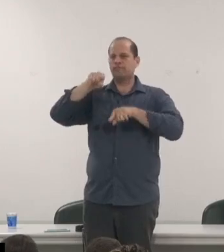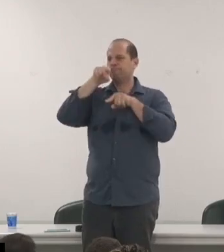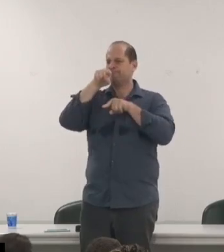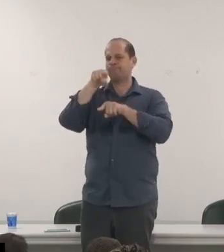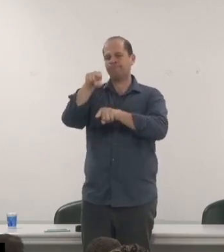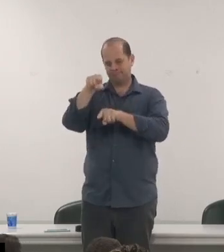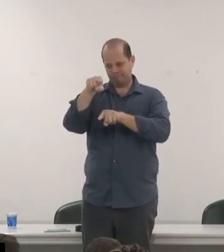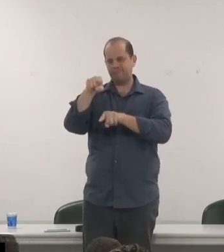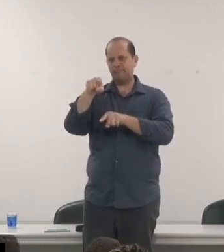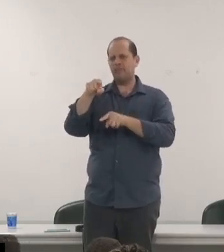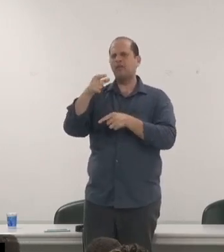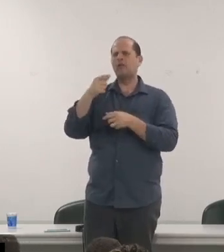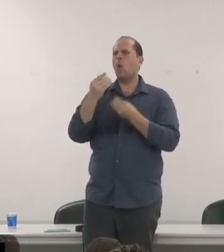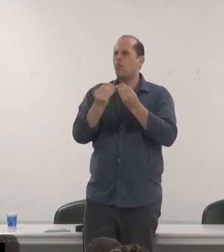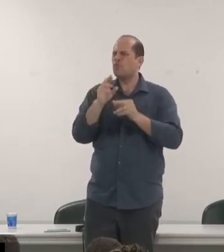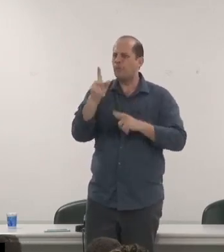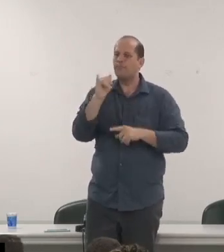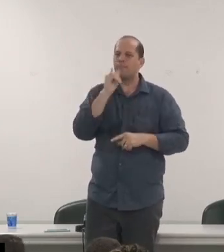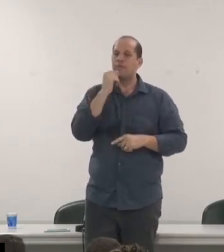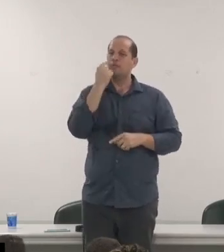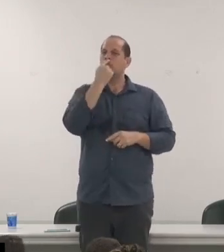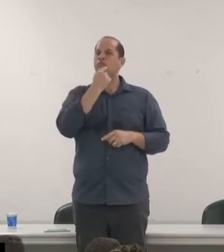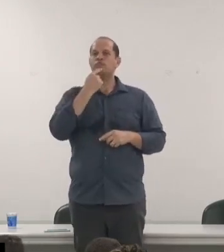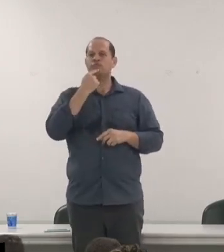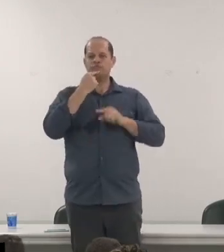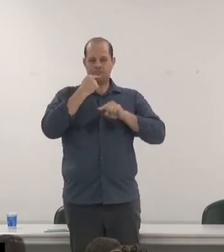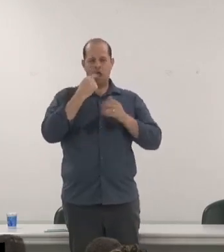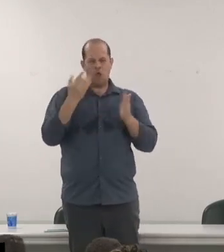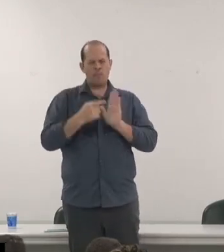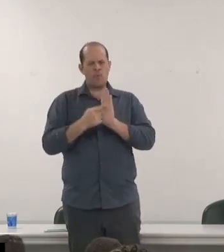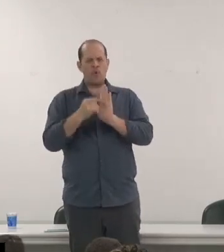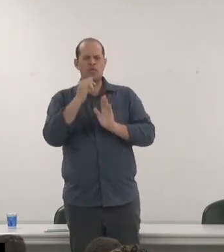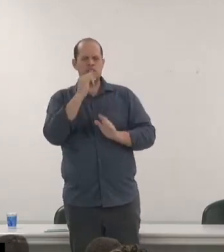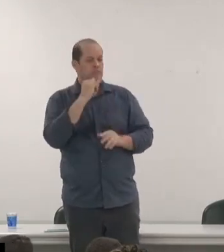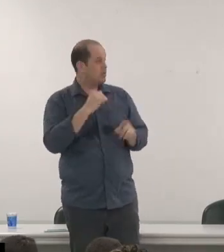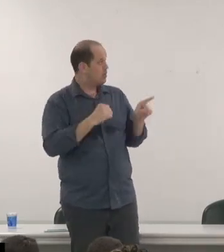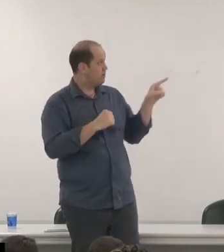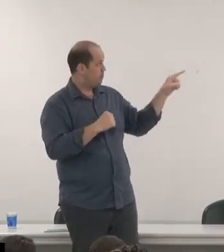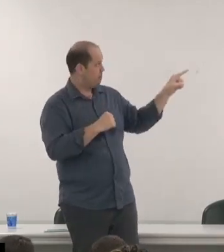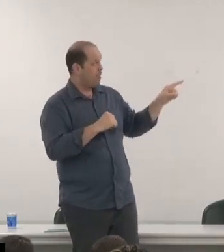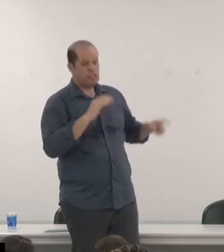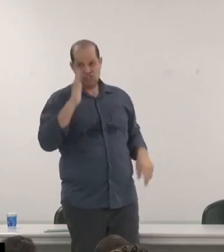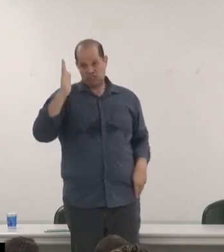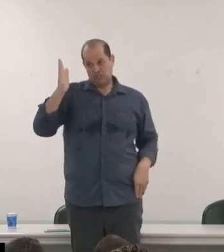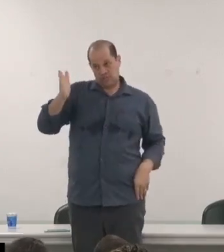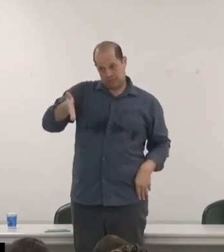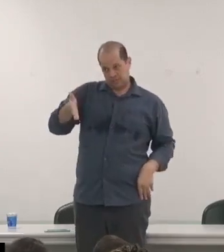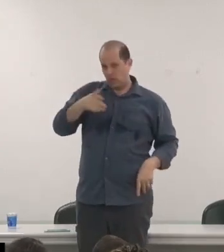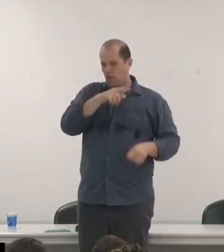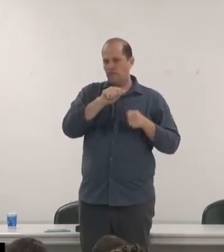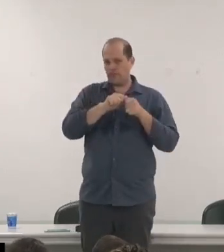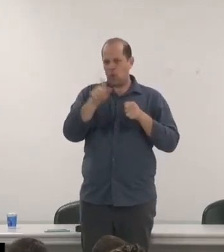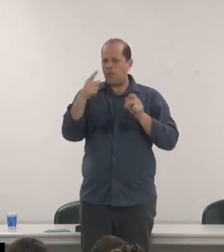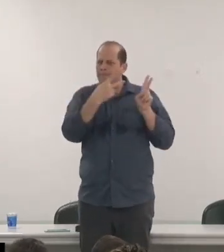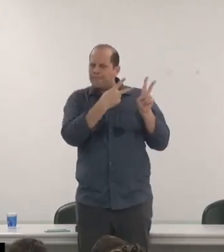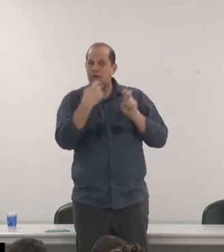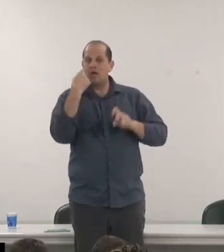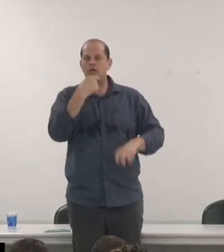marcado de forma concomitante ao que está sendo sinalizado com um movimento de boca. Dá para a gente ver ali no exemplo. Então, vocês